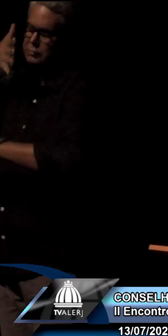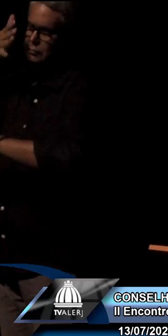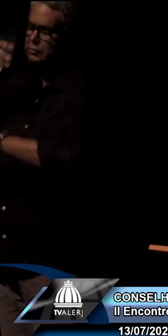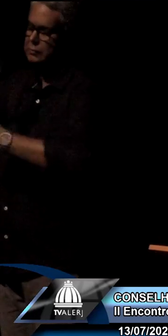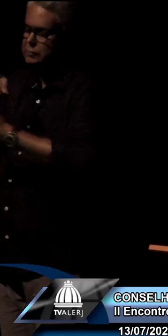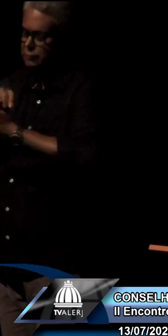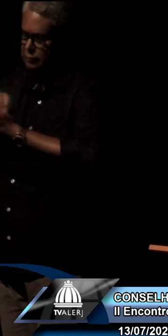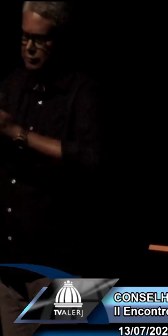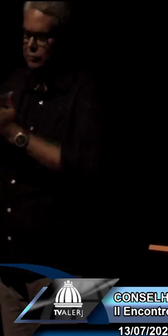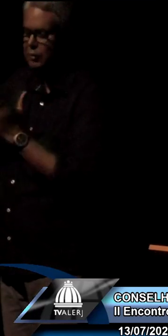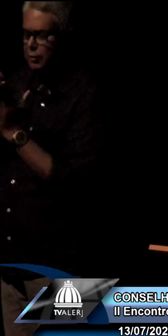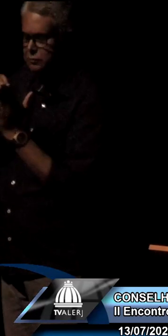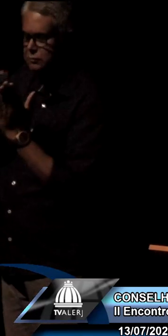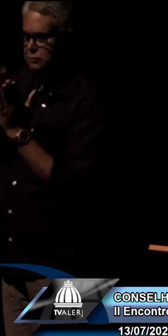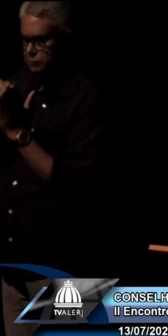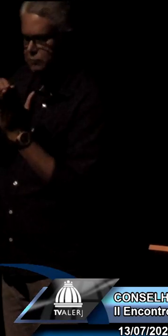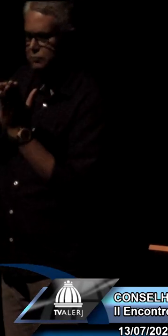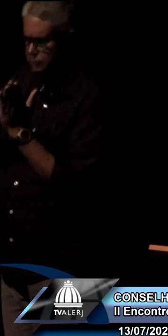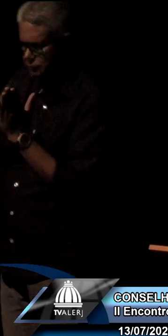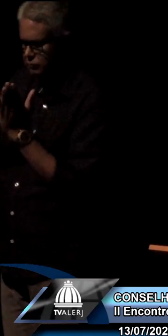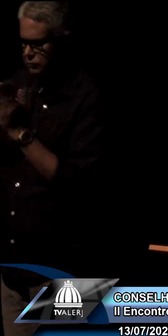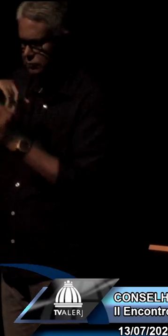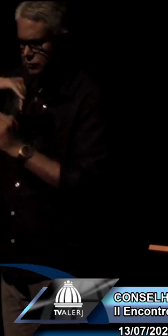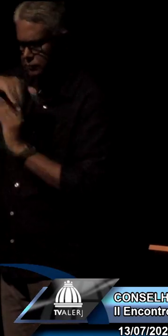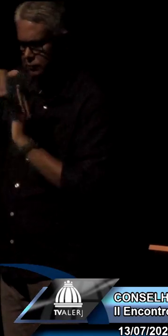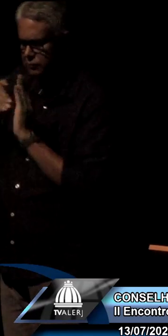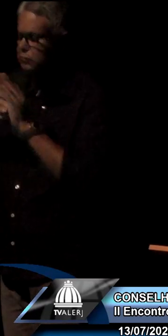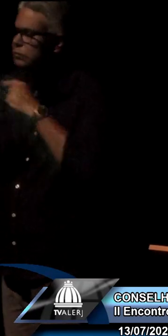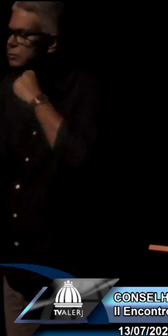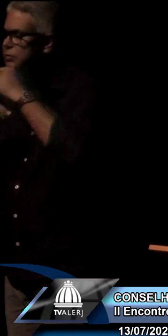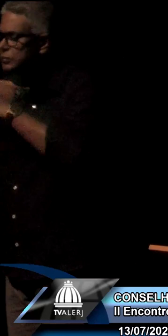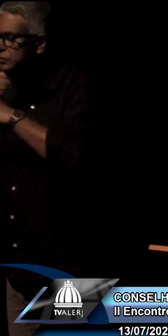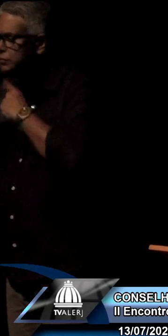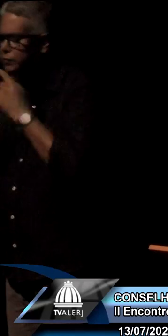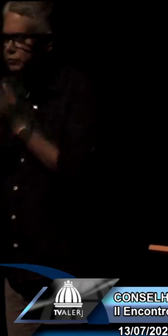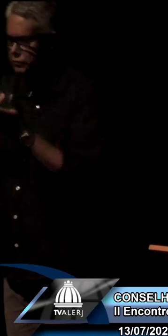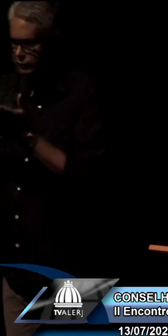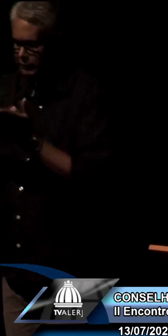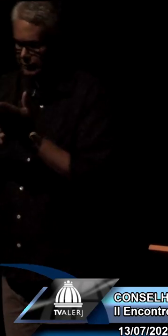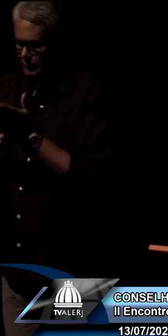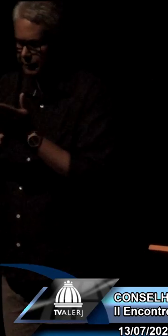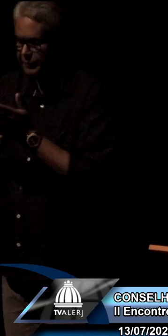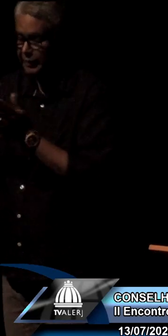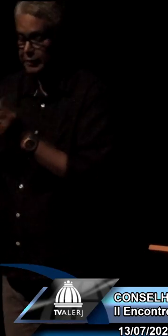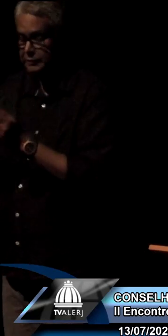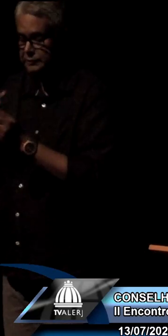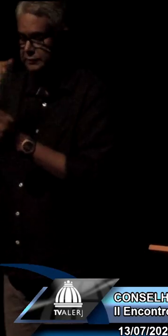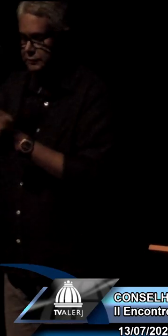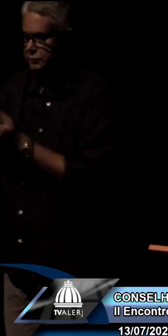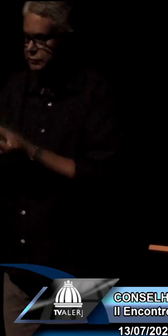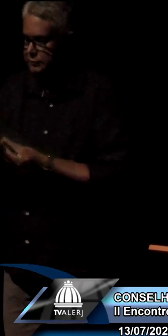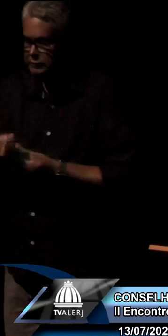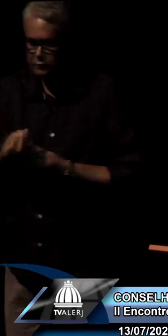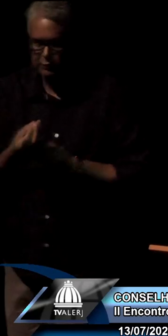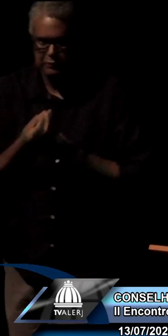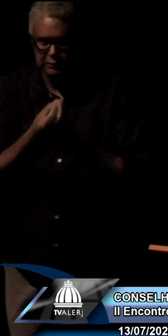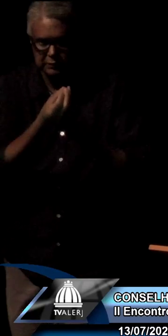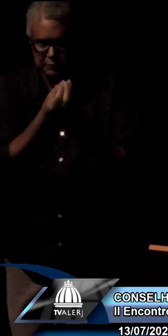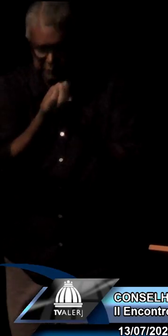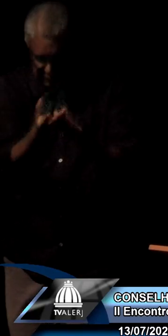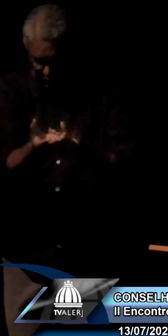as dúvidas de vocês vocês vão marcando aí por favor num papel e aí vocês vão entregar para o pessoal que estiver aqui na